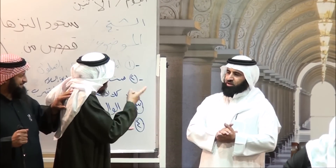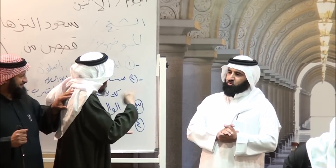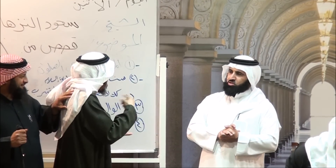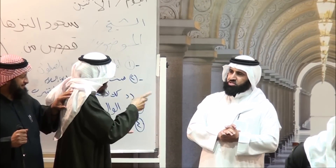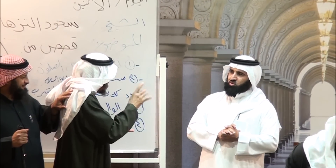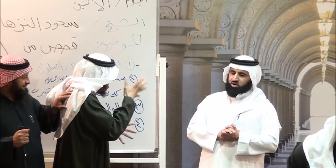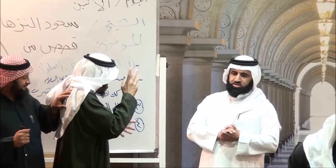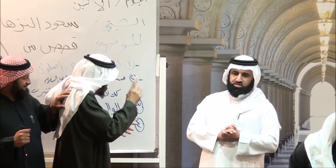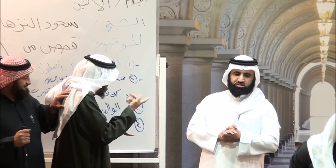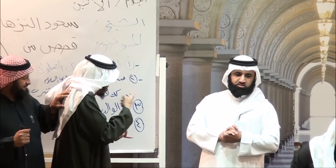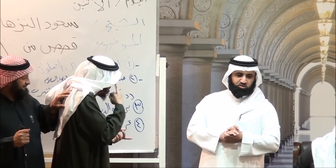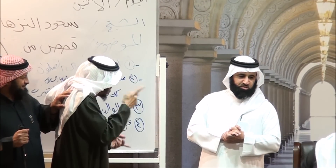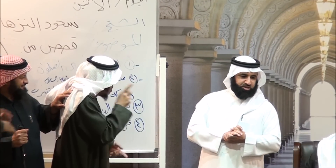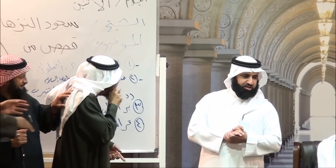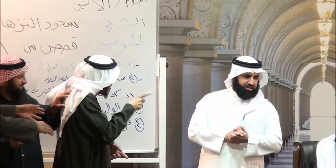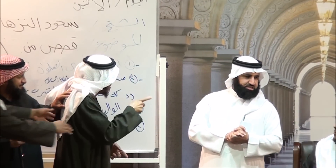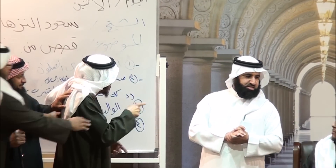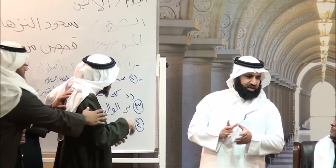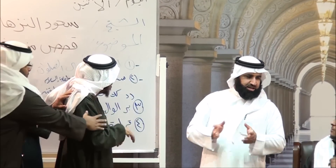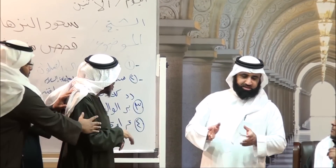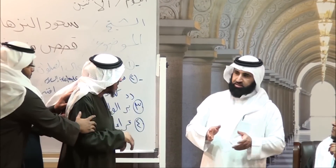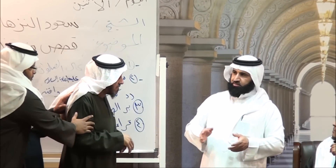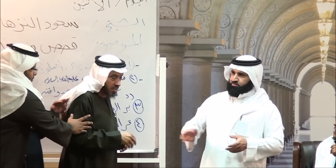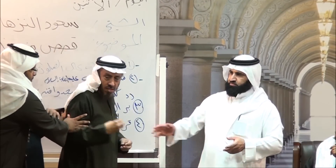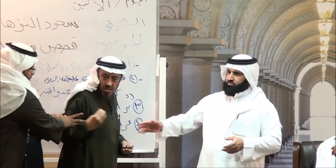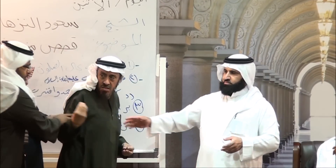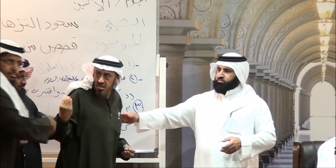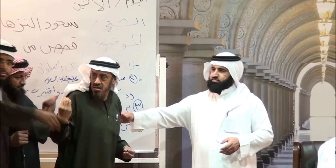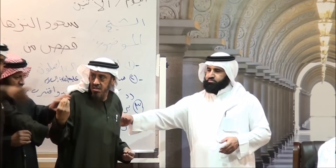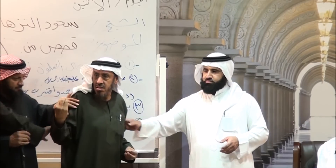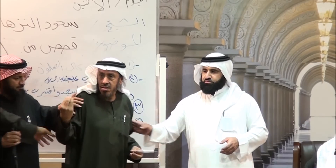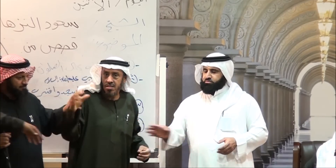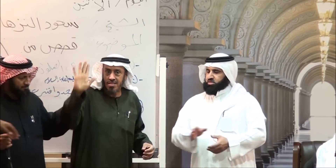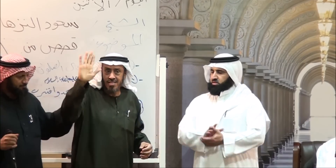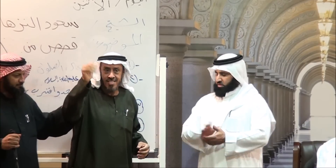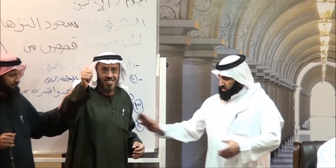الله يجزاك خير ويوزع الحسنات. يقولون يطلع هذا العمل على المتوفى. يقول هنا ابوي تزوج قبل